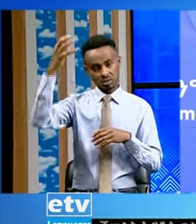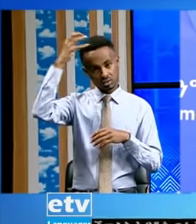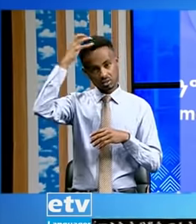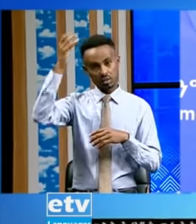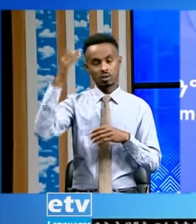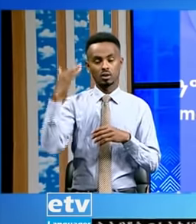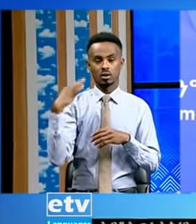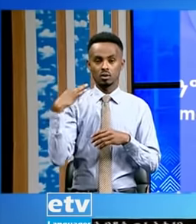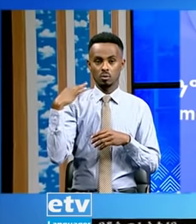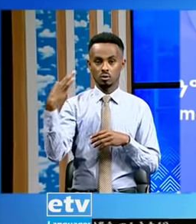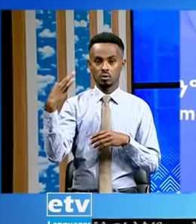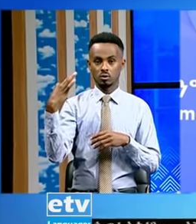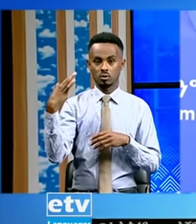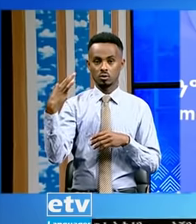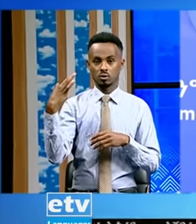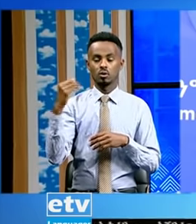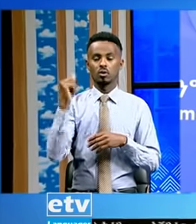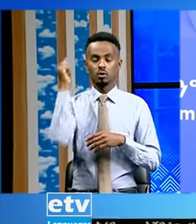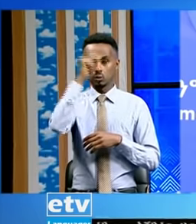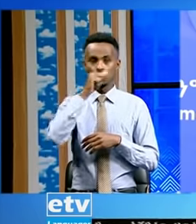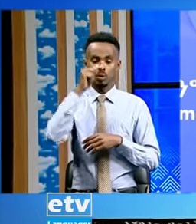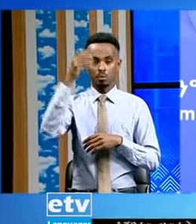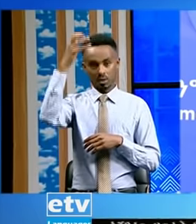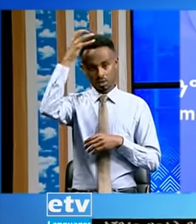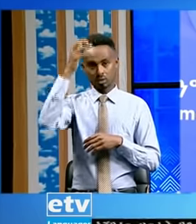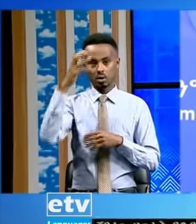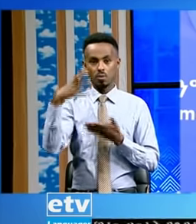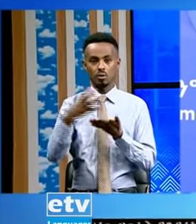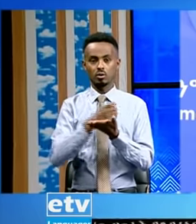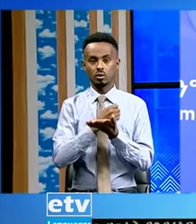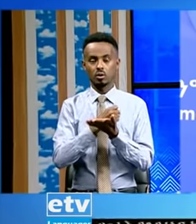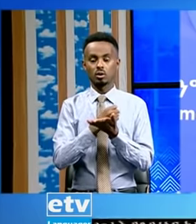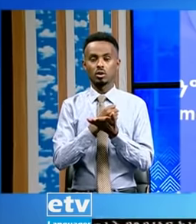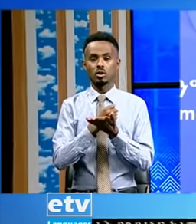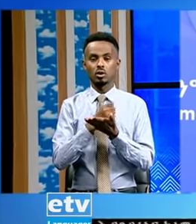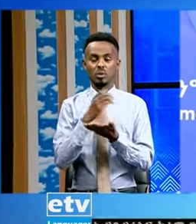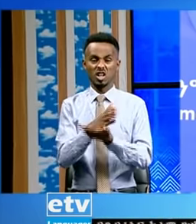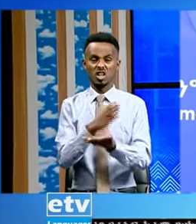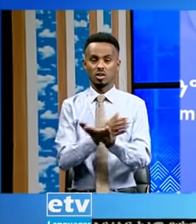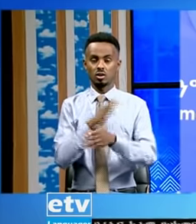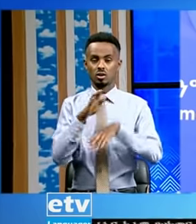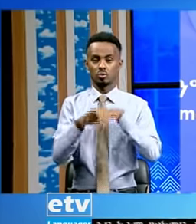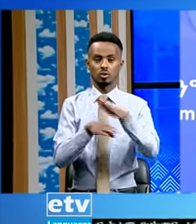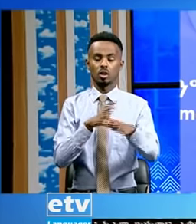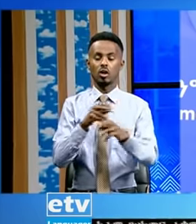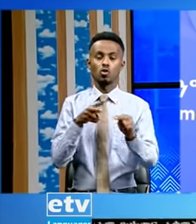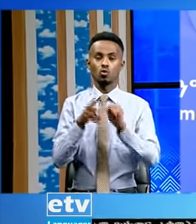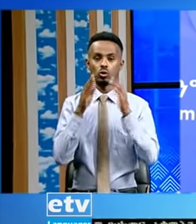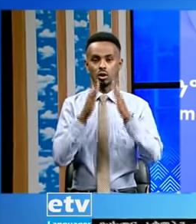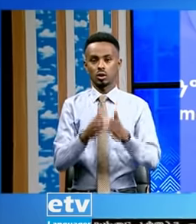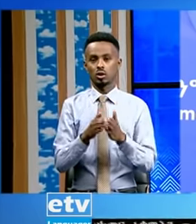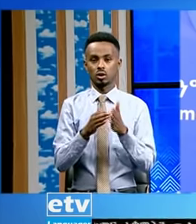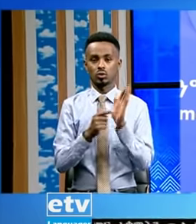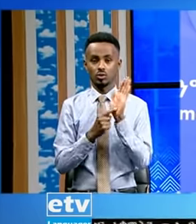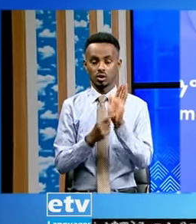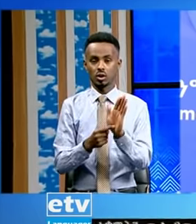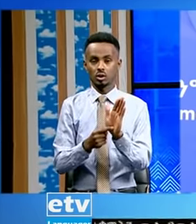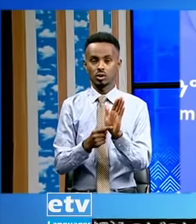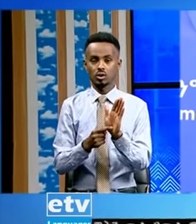መንግስታት ግለሰቦች ኢትዮጵያ መንግስት ለሚወስደው የእርምት እርምጃና ቁርጠኝነቱን